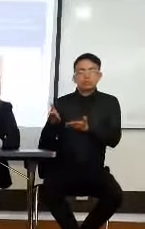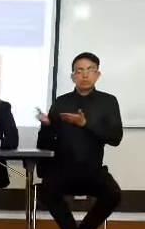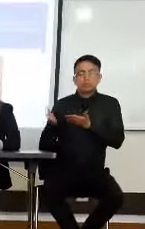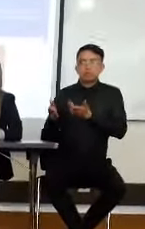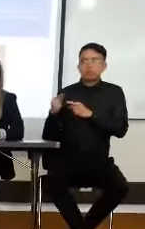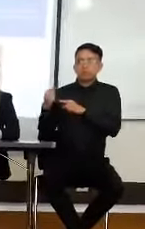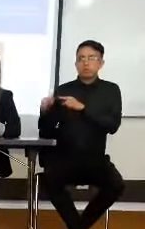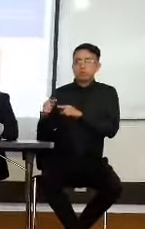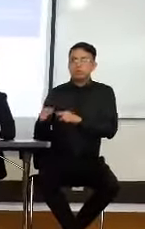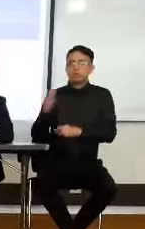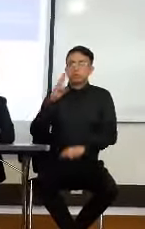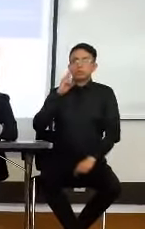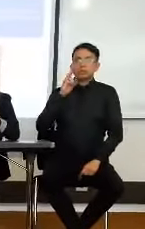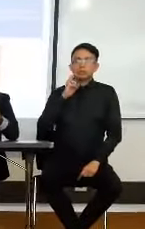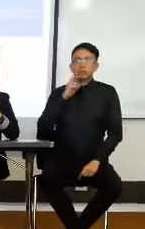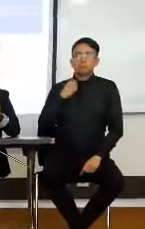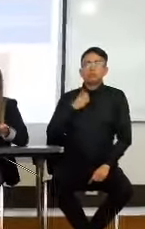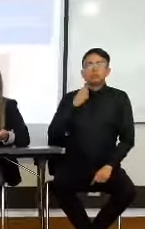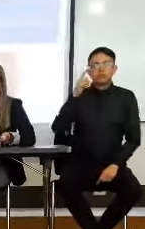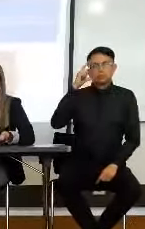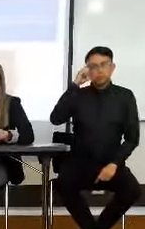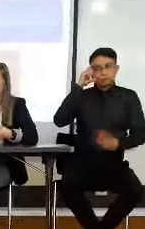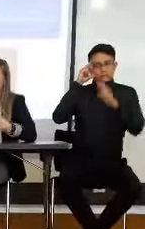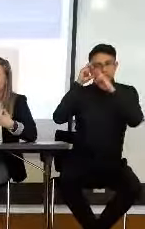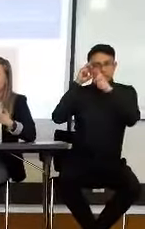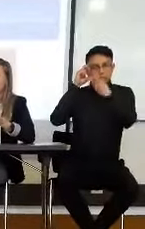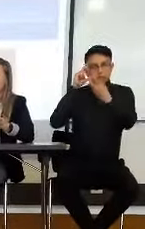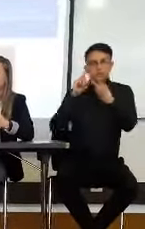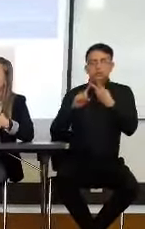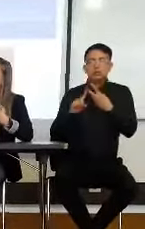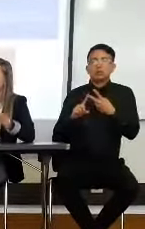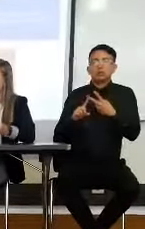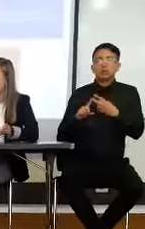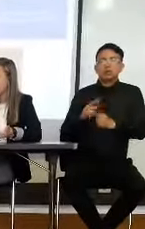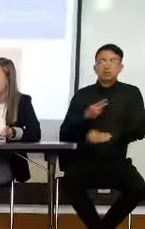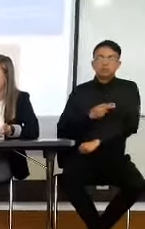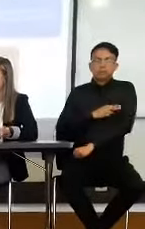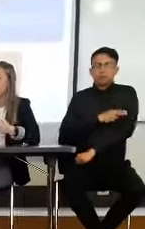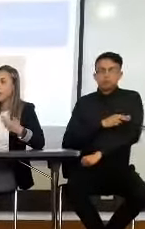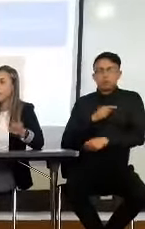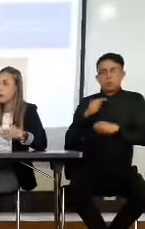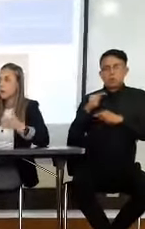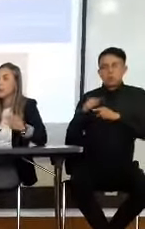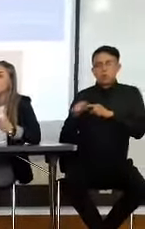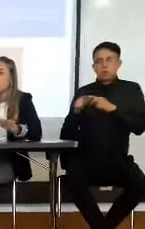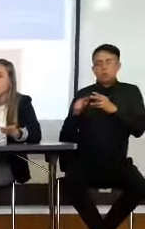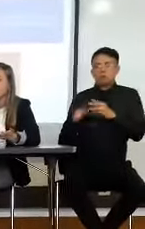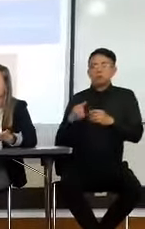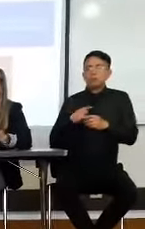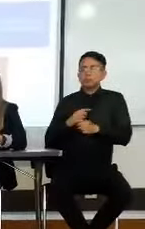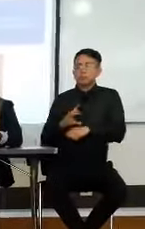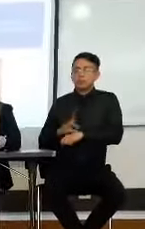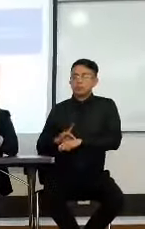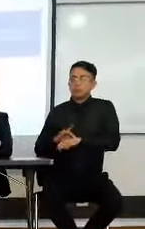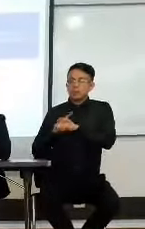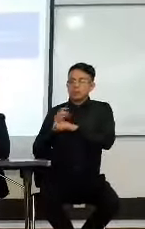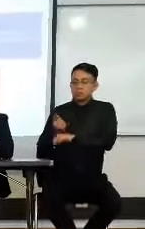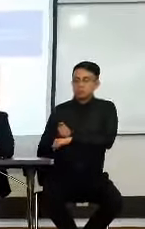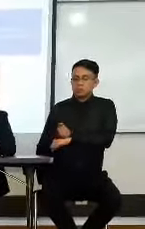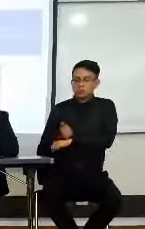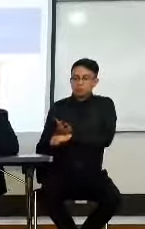salud sexual y reproductiva, citología, otro tipo de anticonceptivos, consulta por medicina, laboratorios, lo que la persona necesite